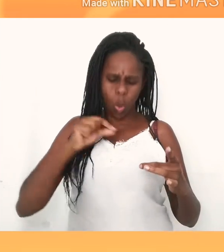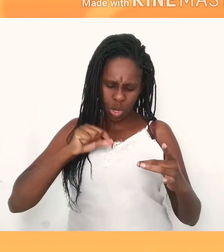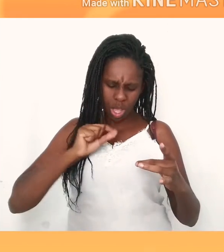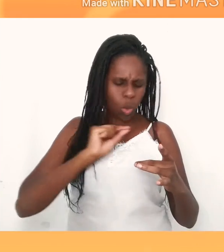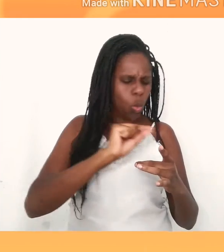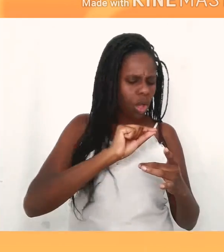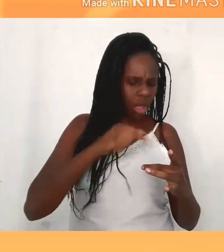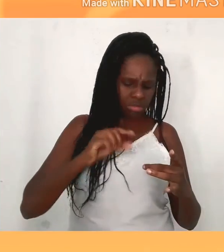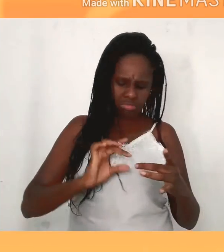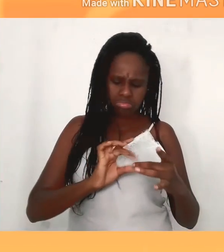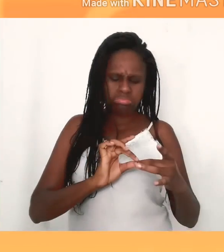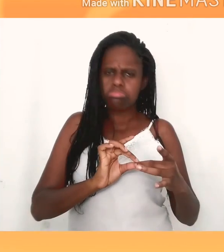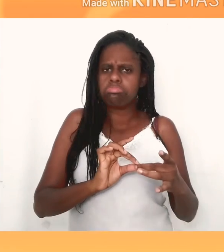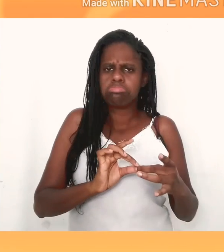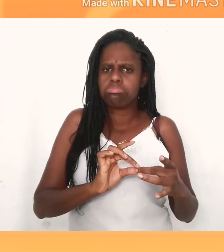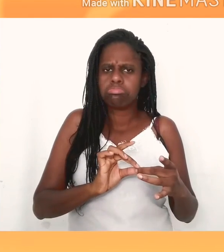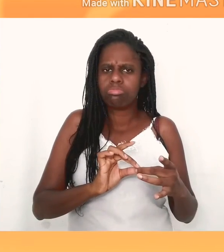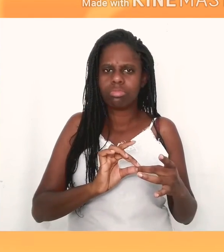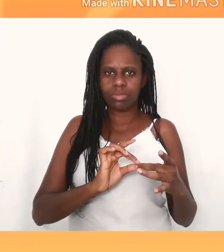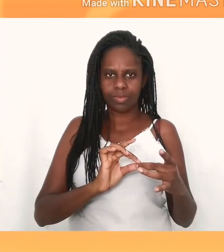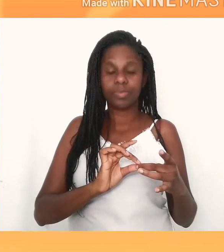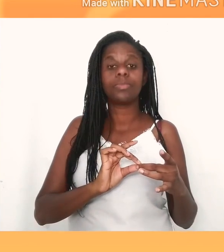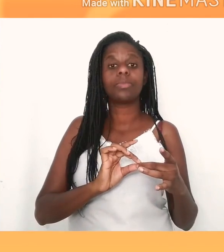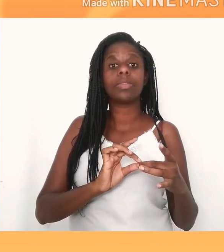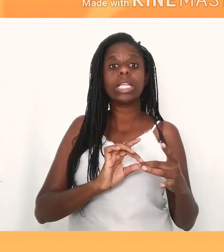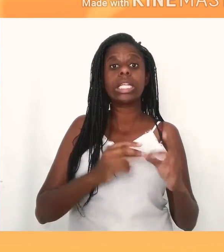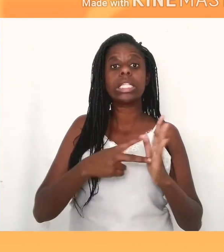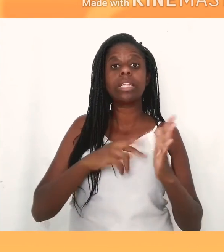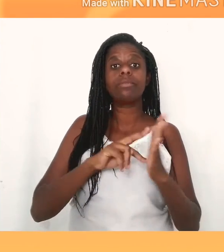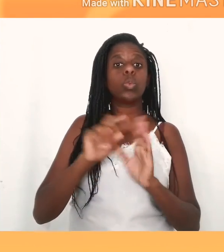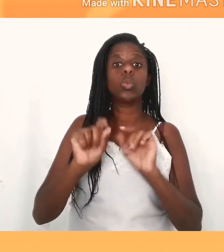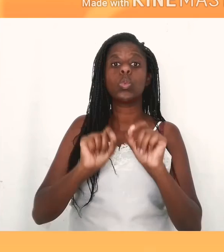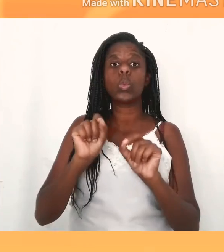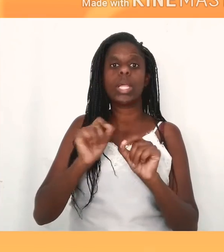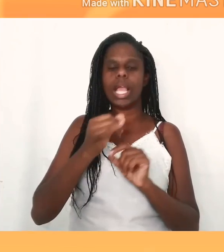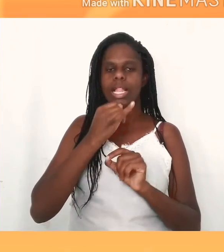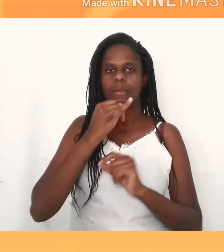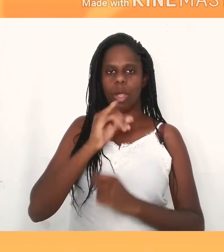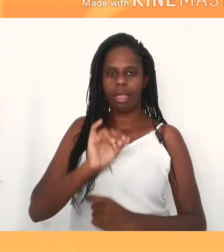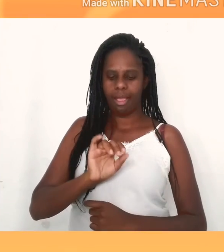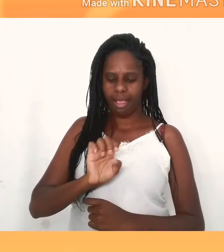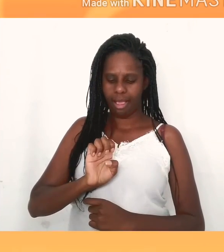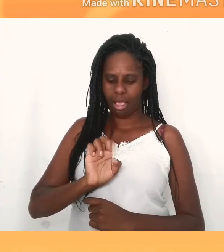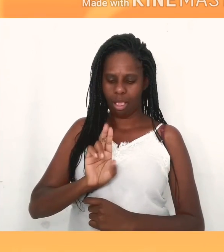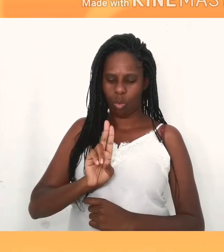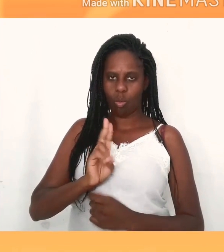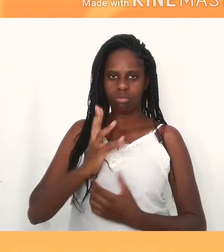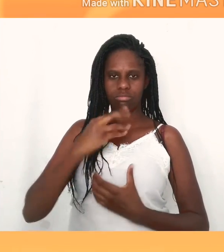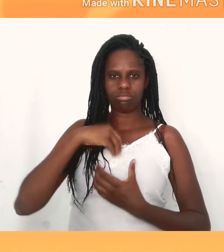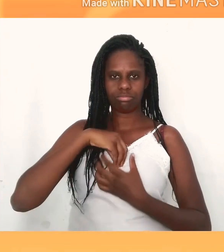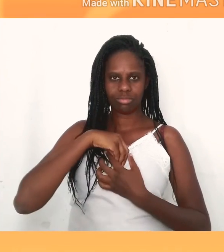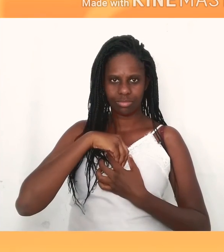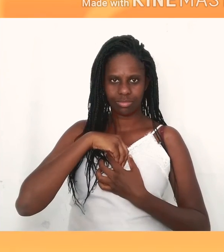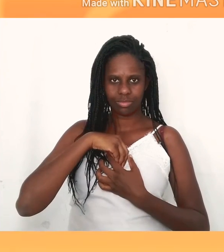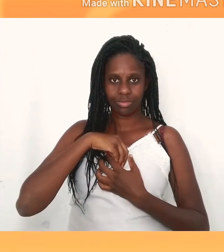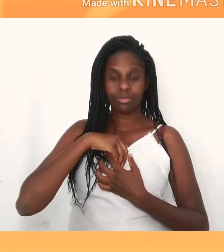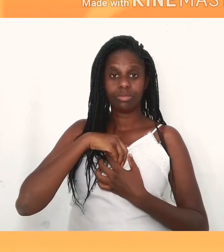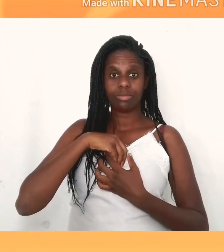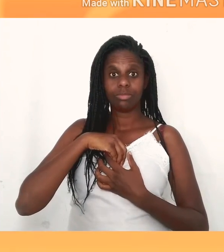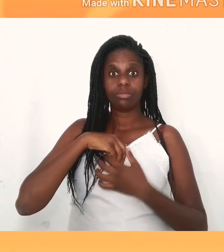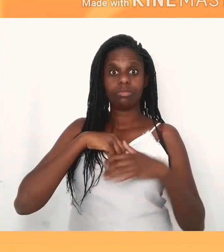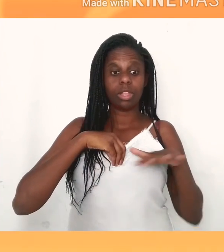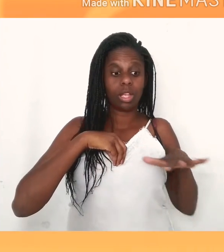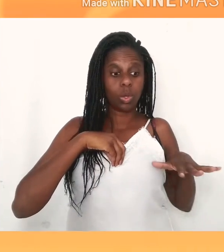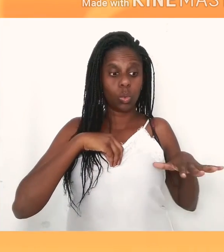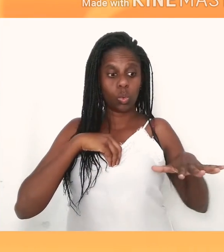que? Então, união seria a união com o nosso eu interior